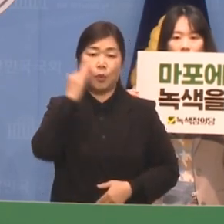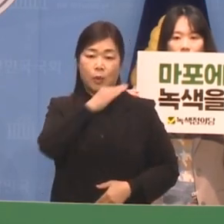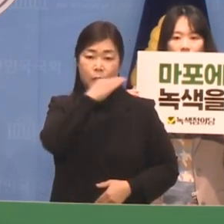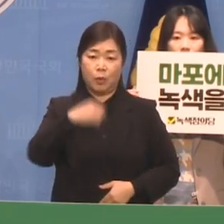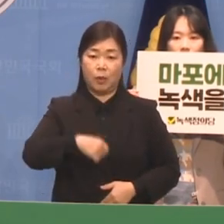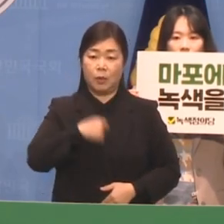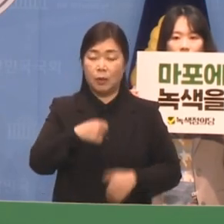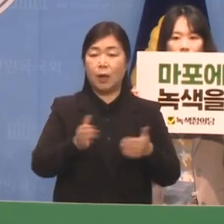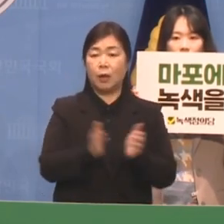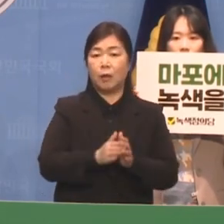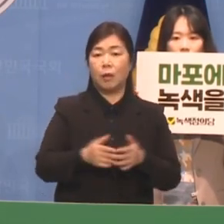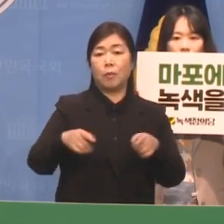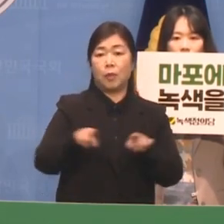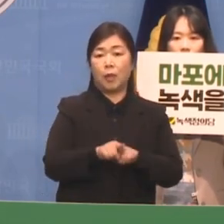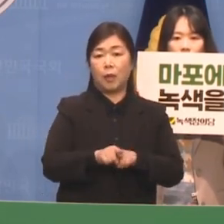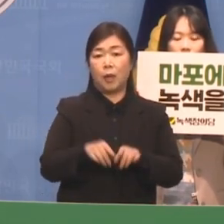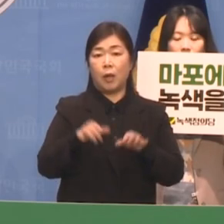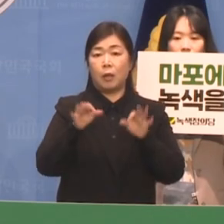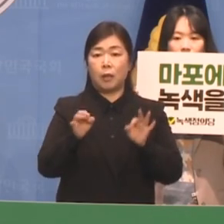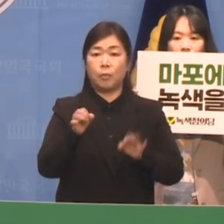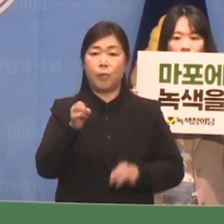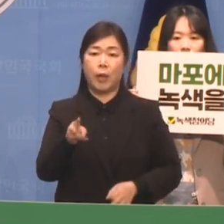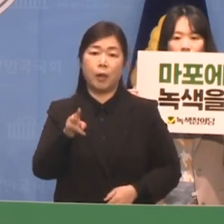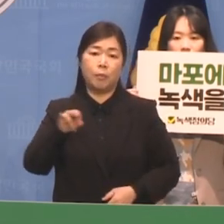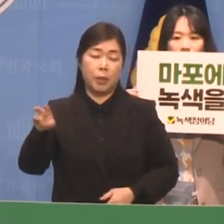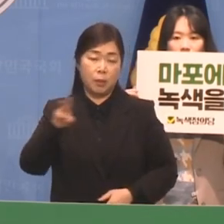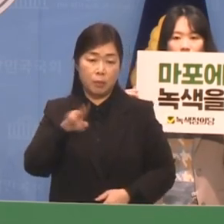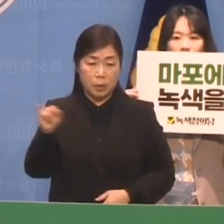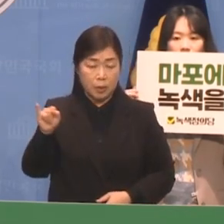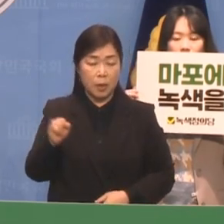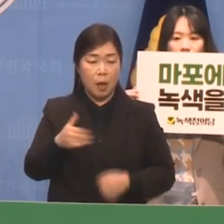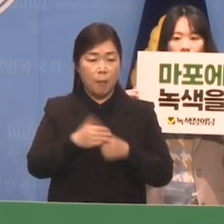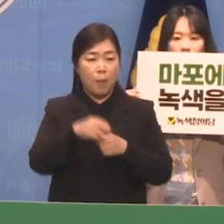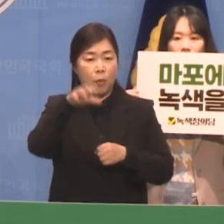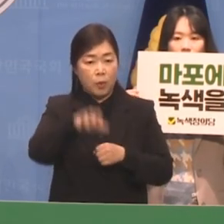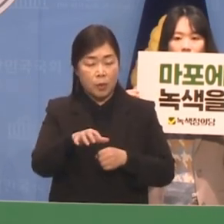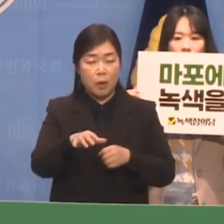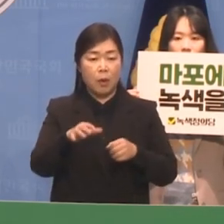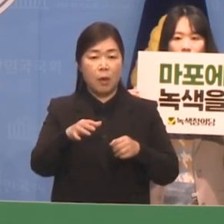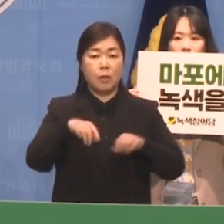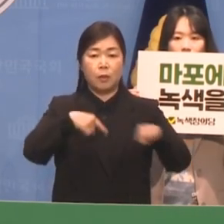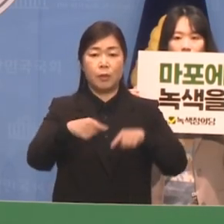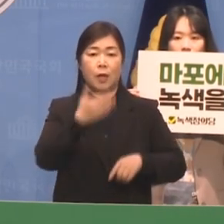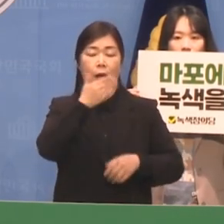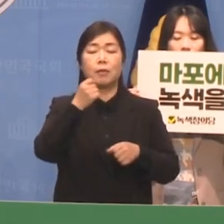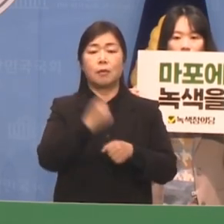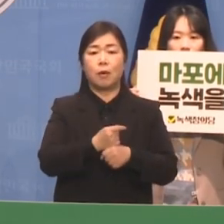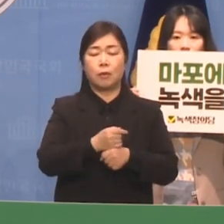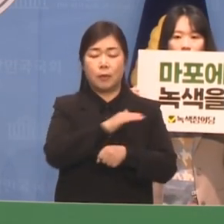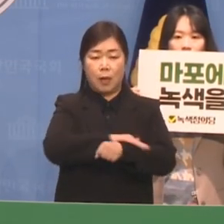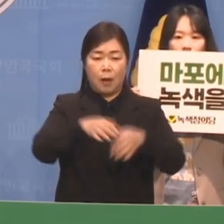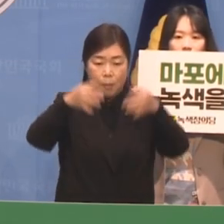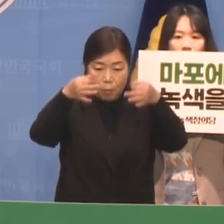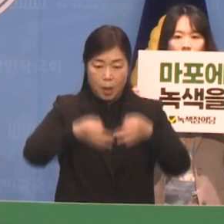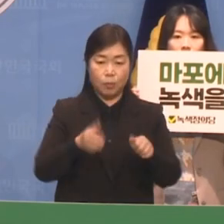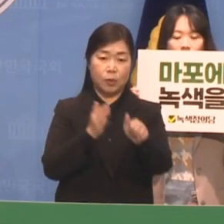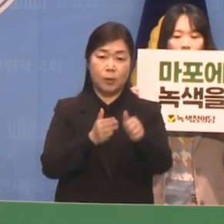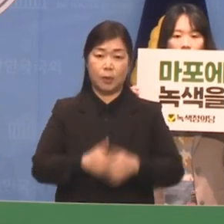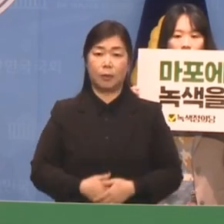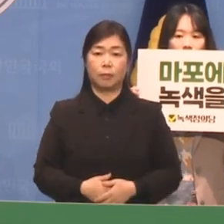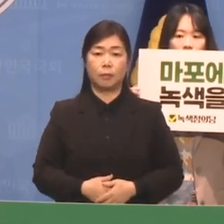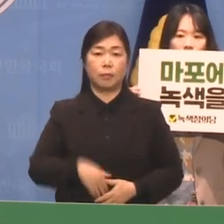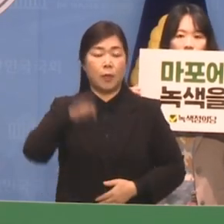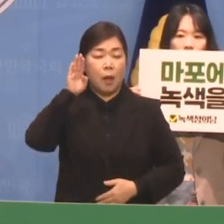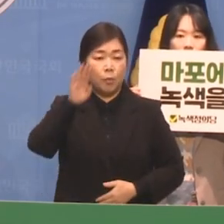녹색정의당과 김혜미가 마포에서 찾을 정치의 가능성에 주목해 주십시오. 앞으로 40일 가뿐 21차례